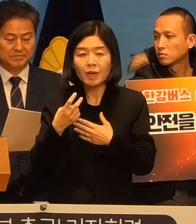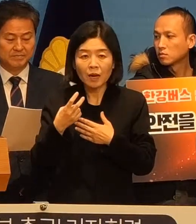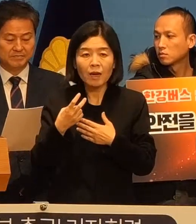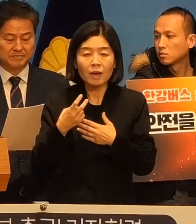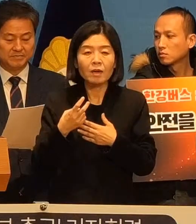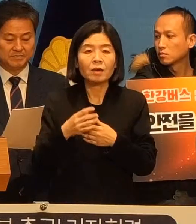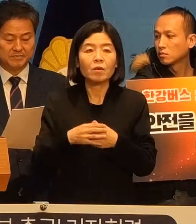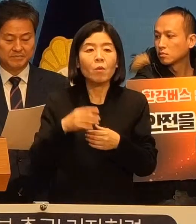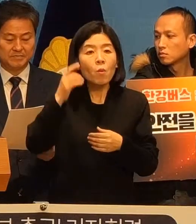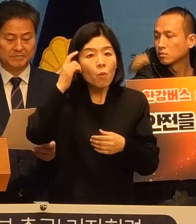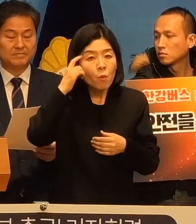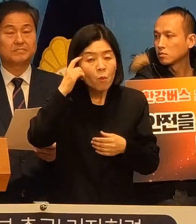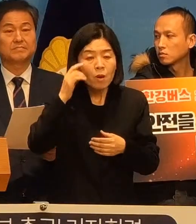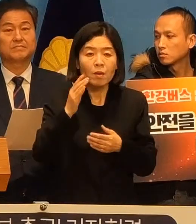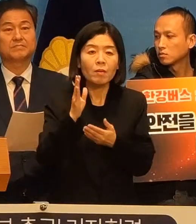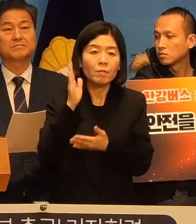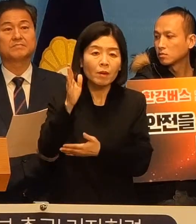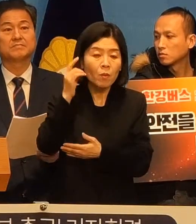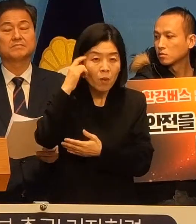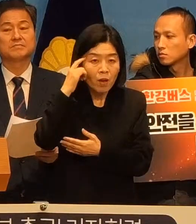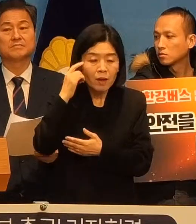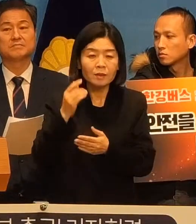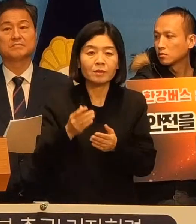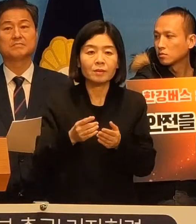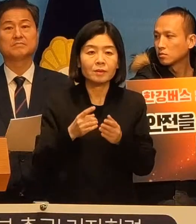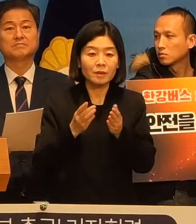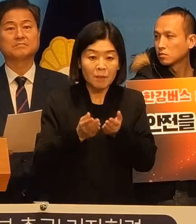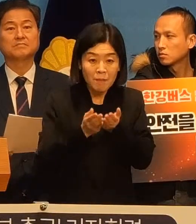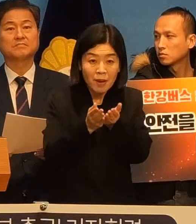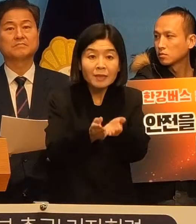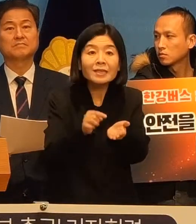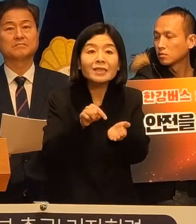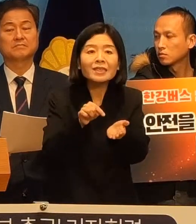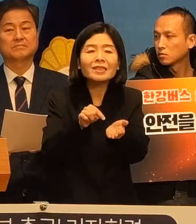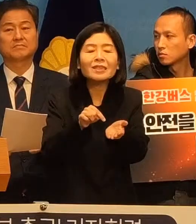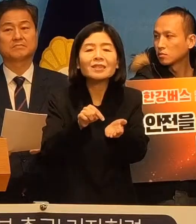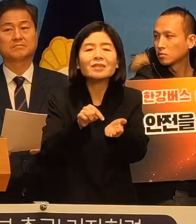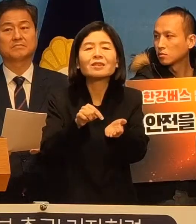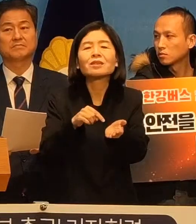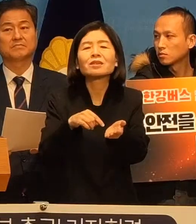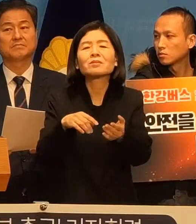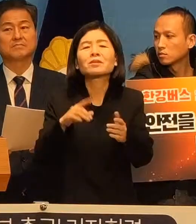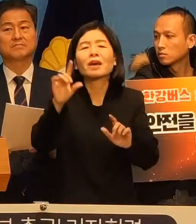올리는 것은 지금 한강버스가 그런 상태라는 것입니다.